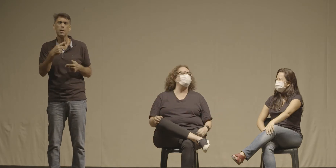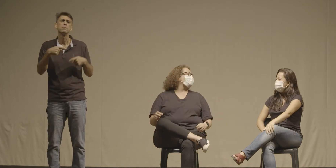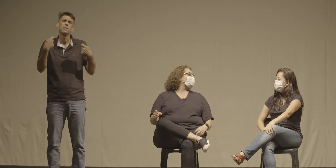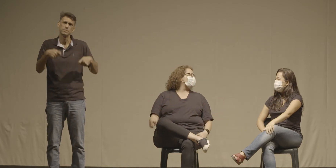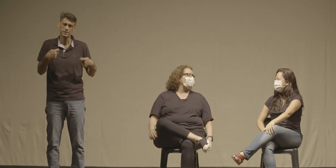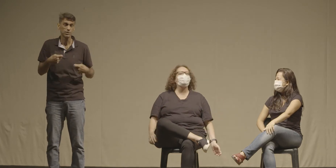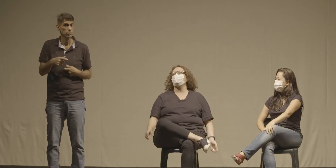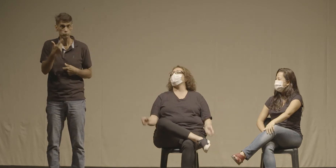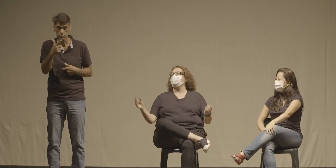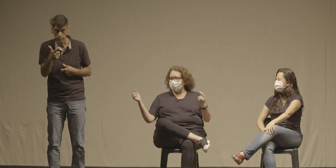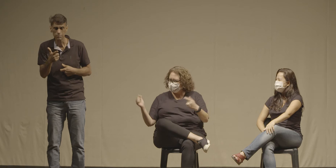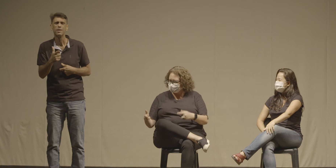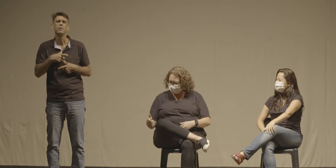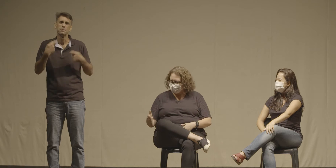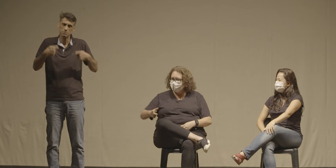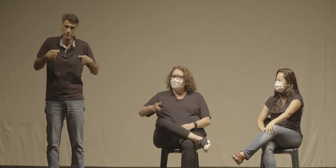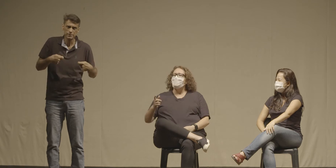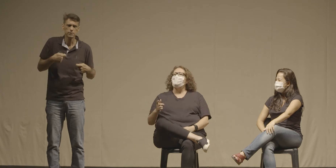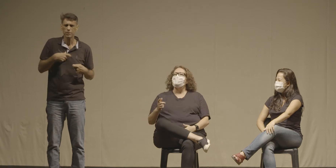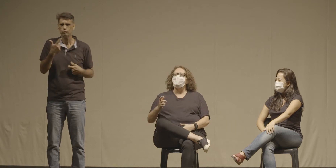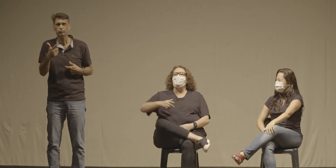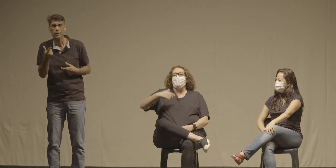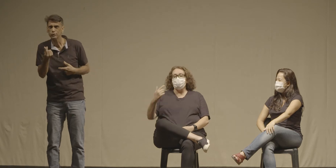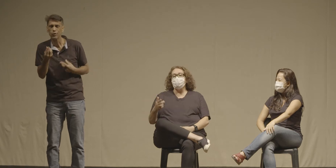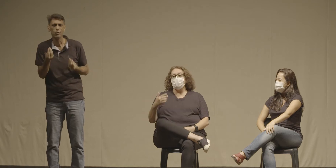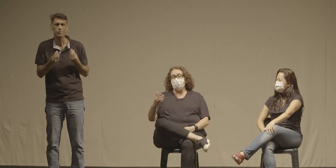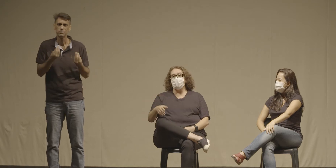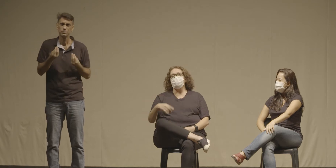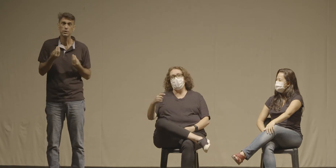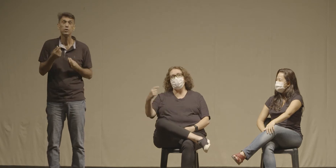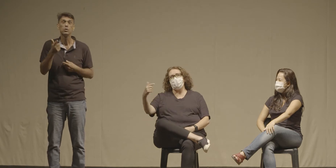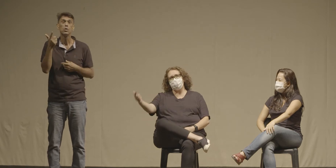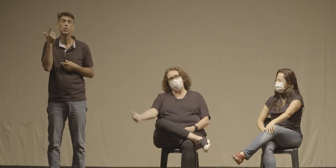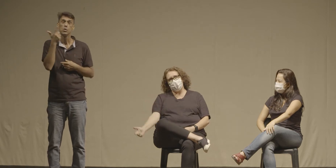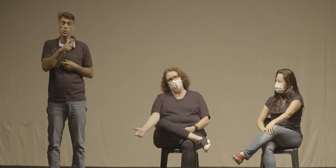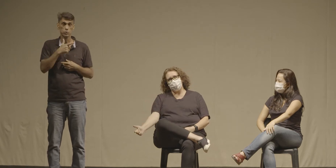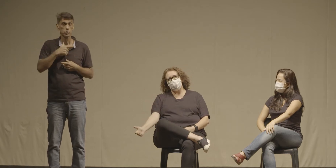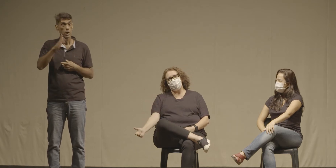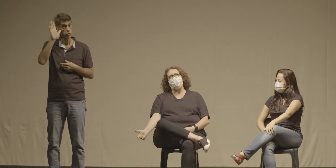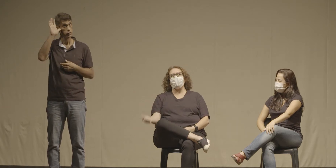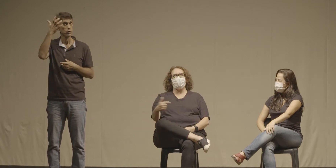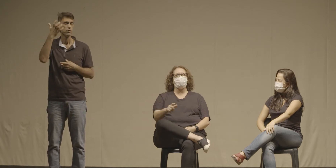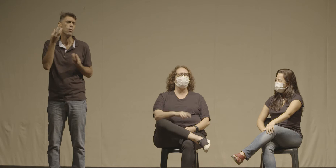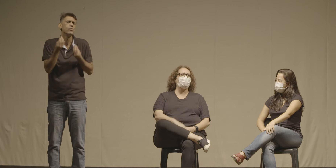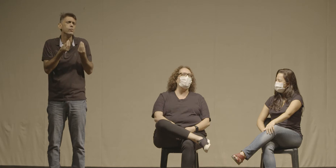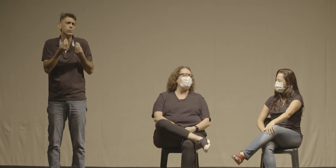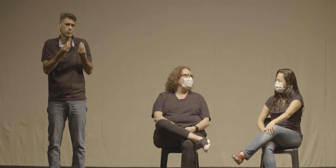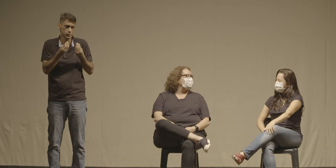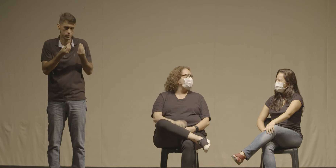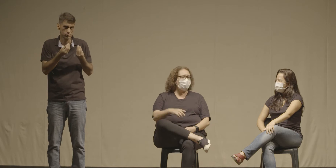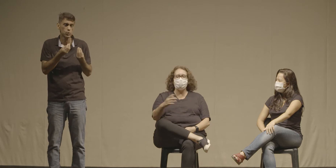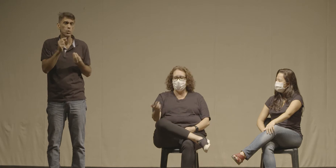ter. Não, mas não vai ter, mas não tem dinheiro, mas tem que ter. E aí a gente conseguiu ter uma solução para isso, que